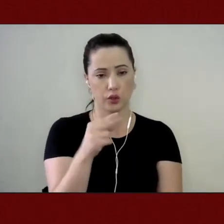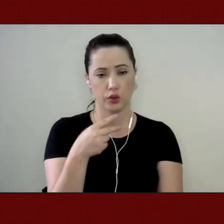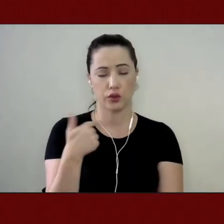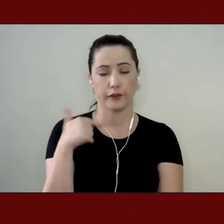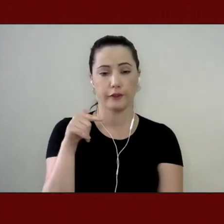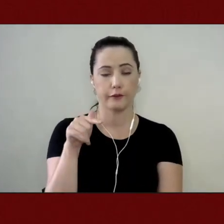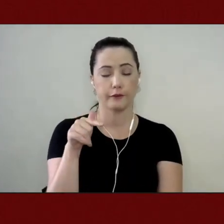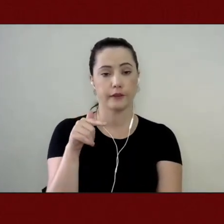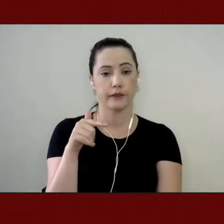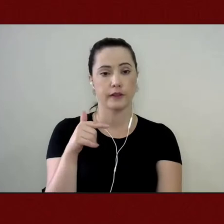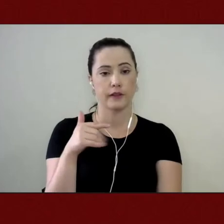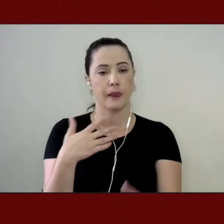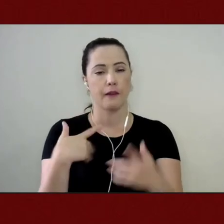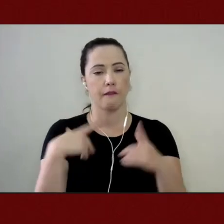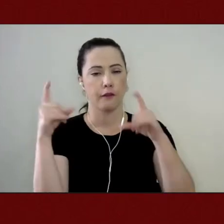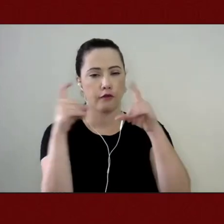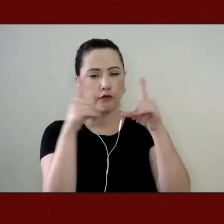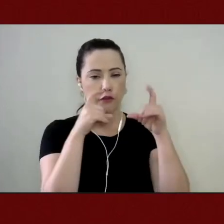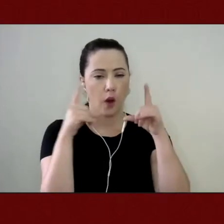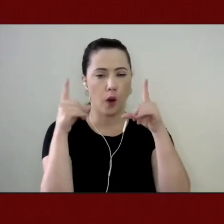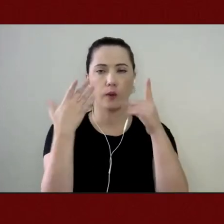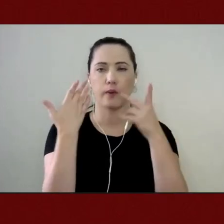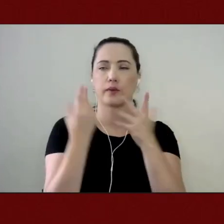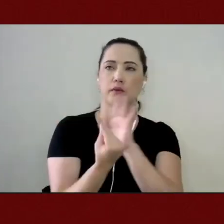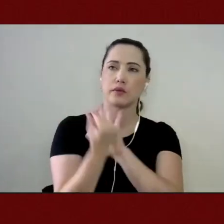de Yuri Gagarin no Brasil de